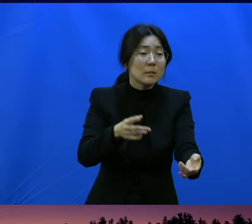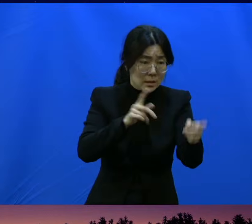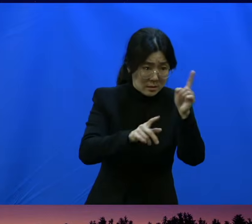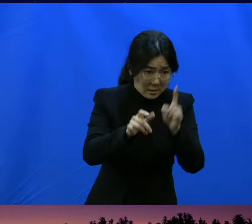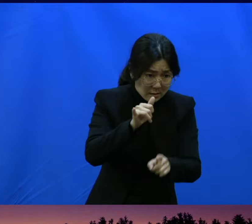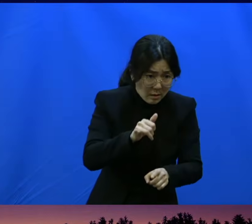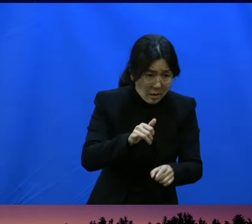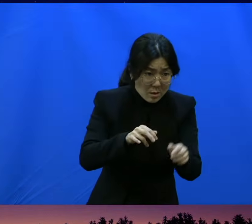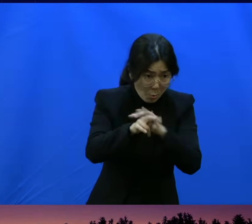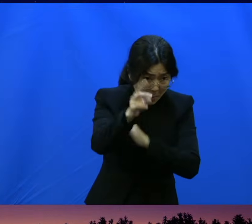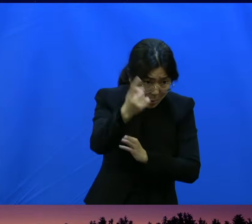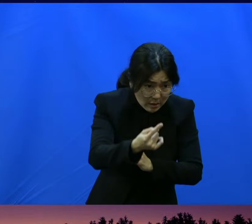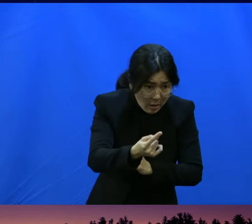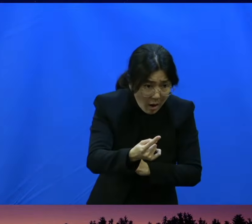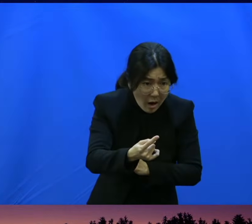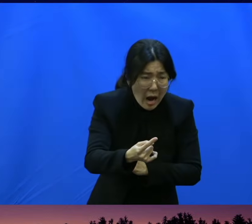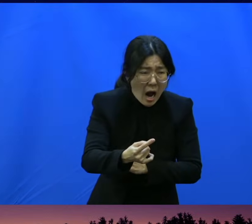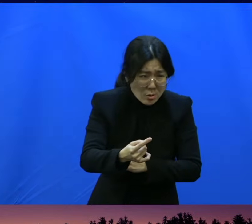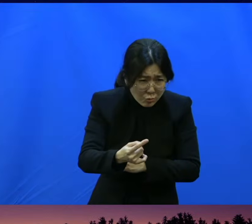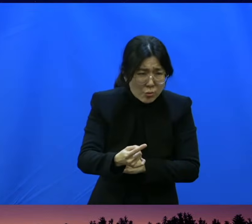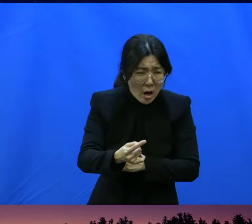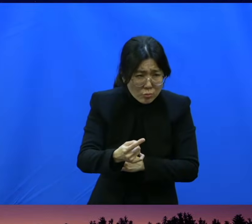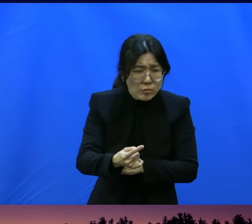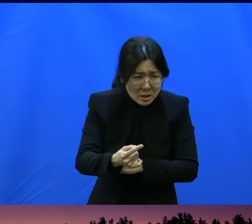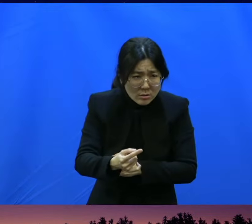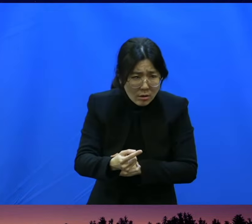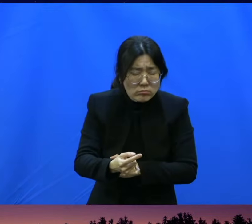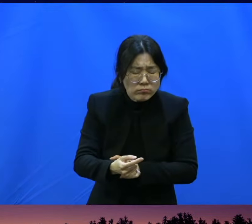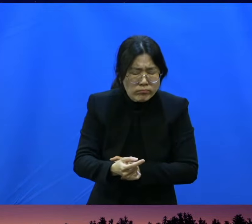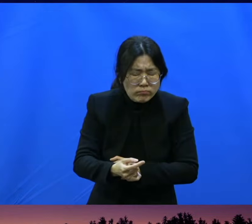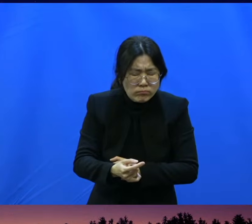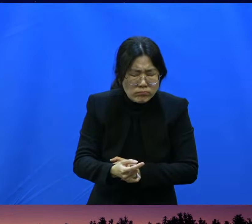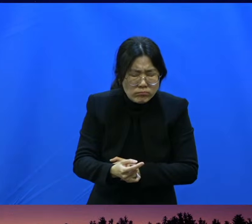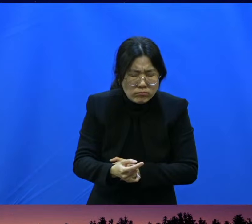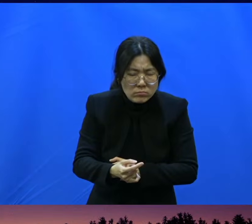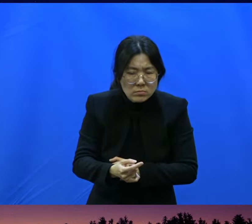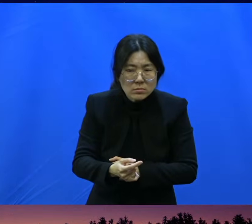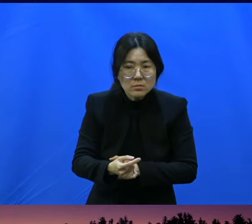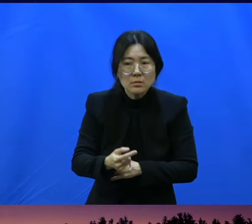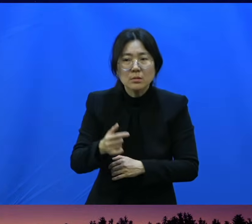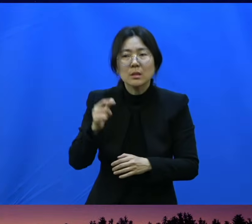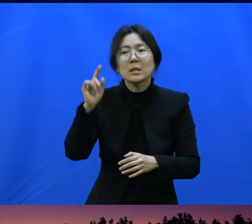거예요. 여러분, 이 400명이 7년 동안